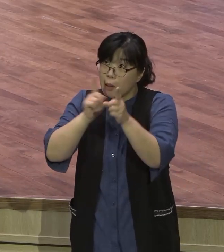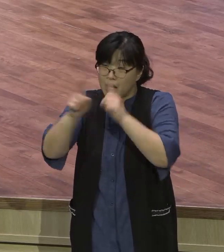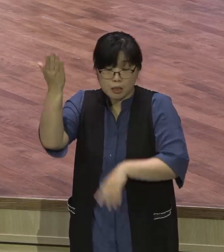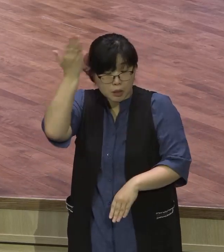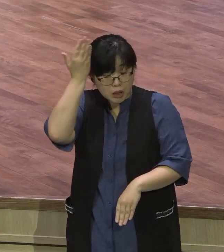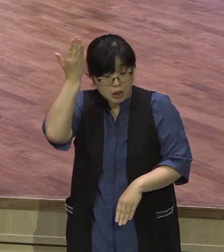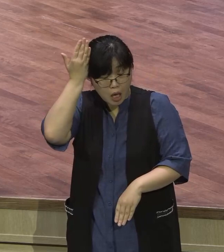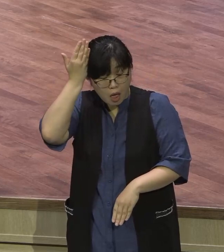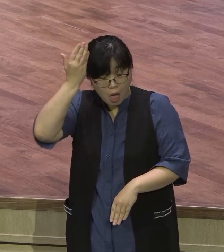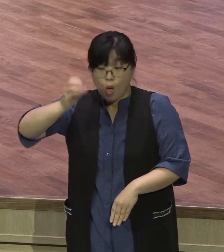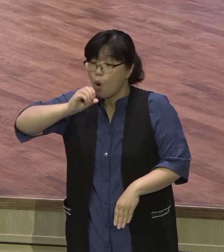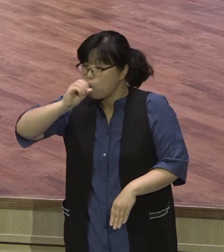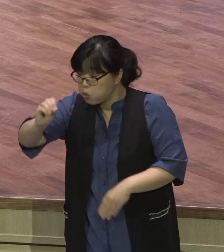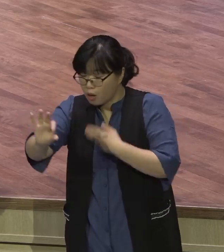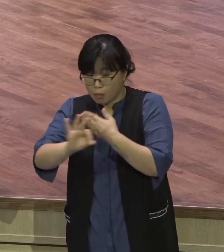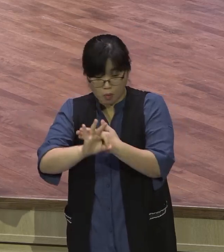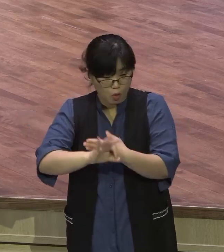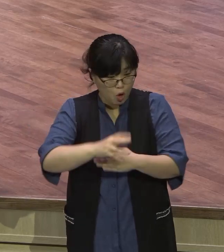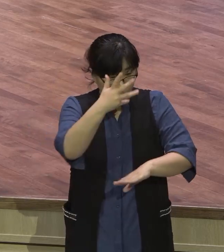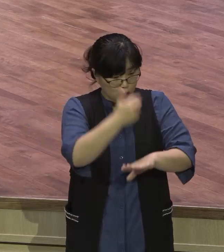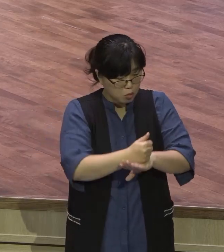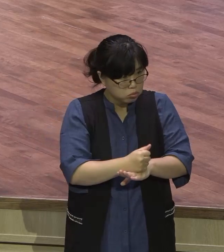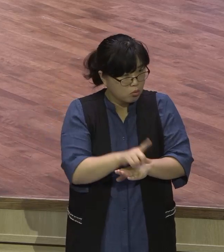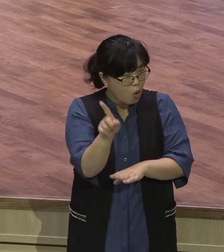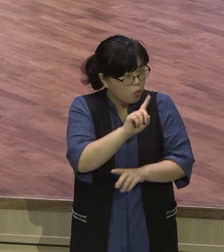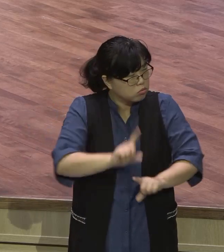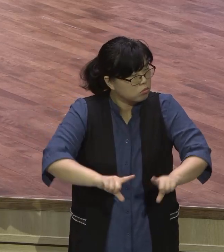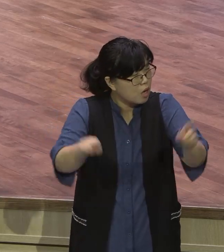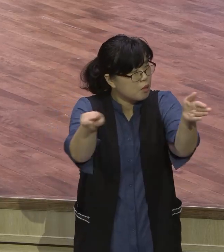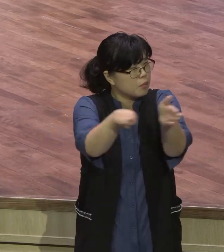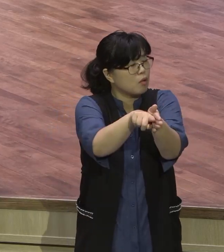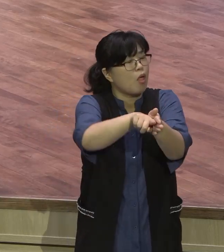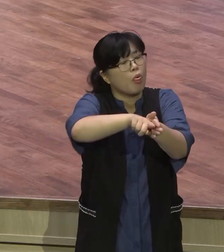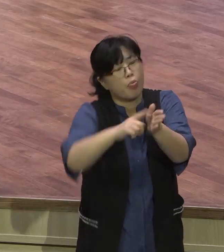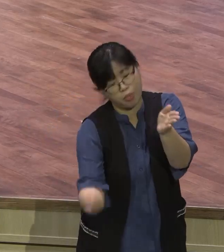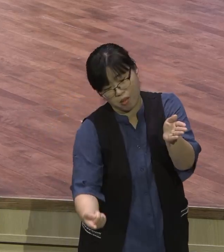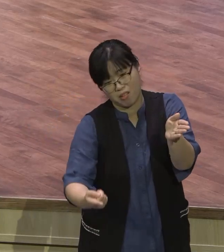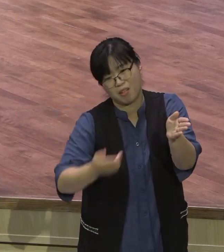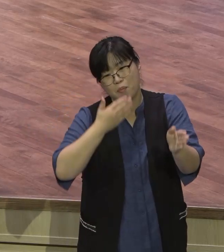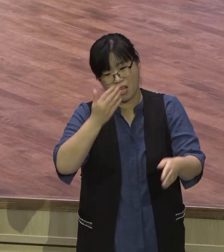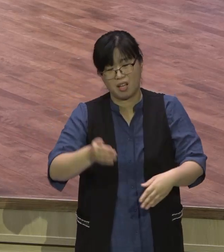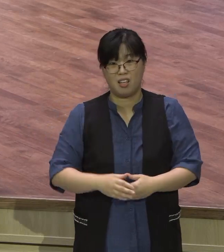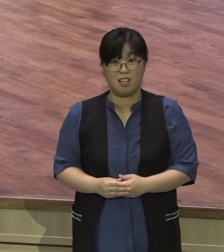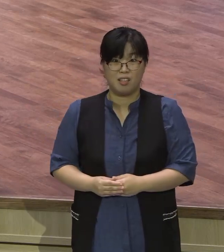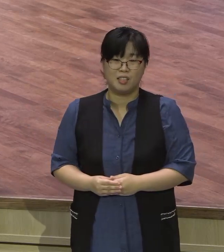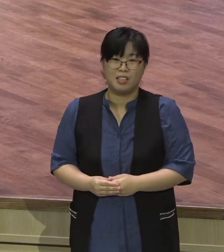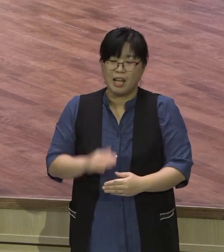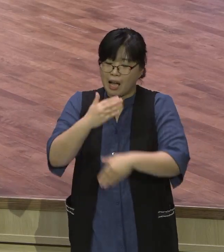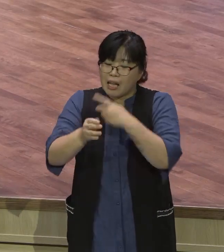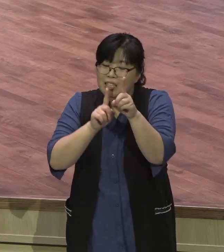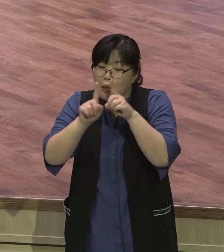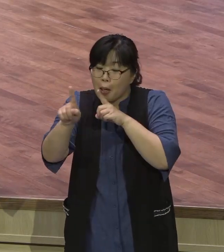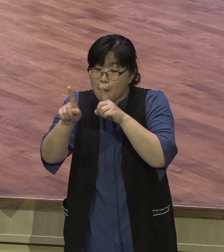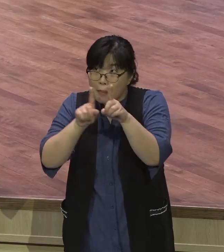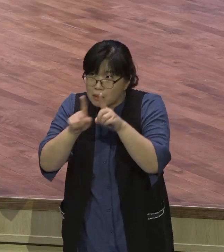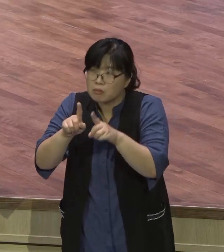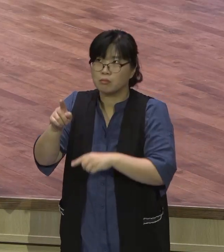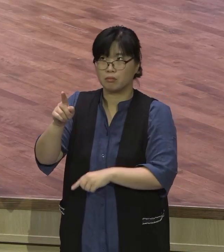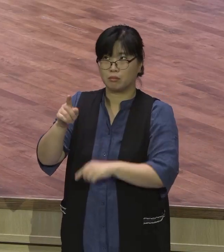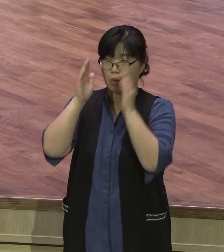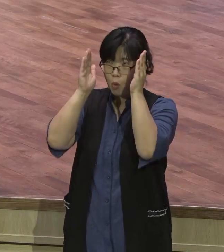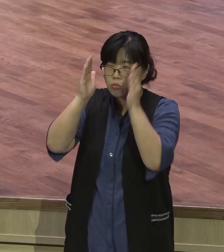강단에서 선보되는 이 현장이 여러분 모든 보아를 캐내는 시간되기 바랍니다 말씀을 들으면서